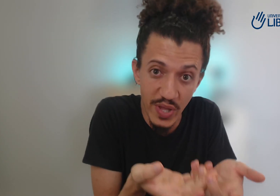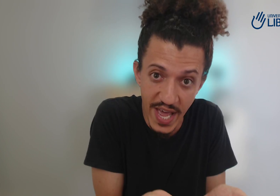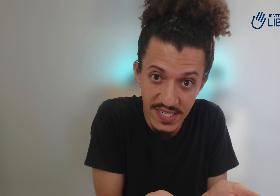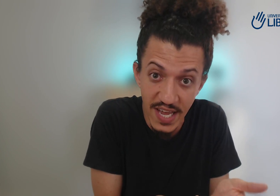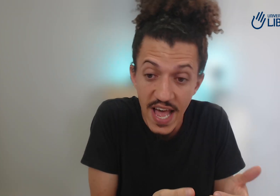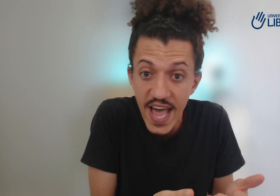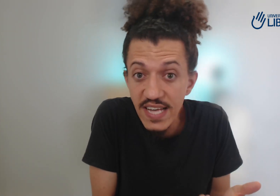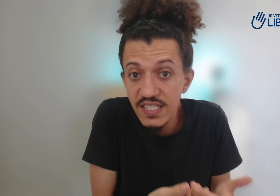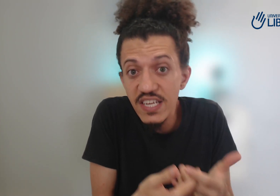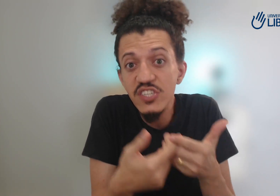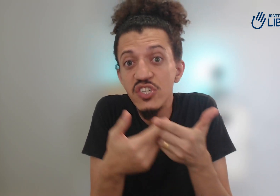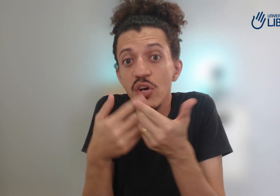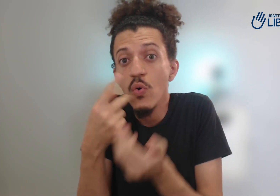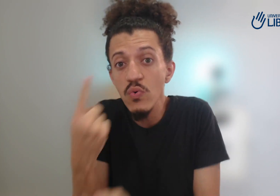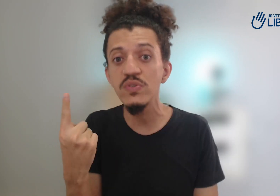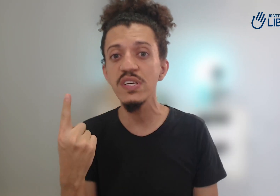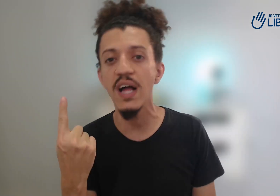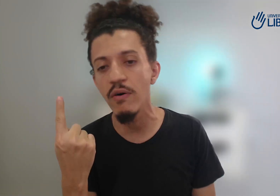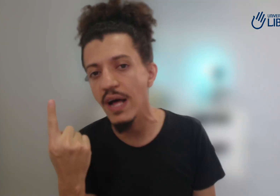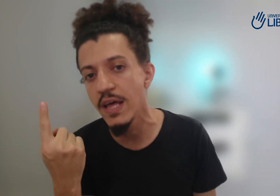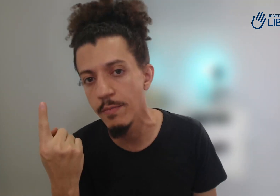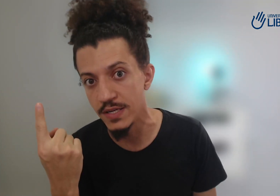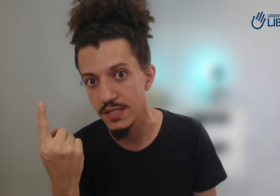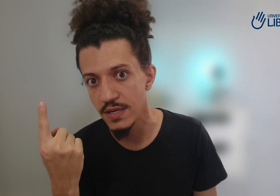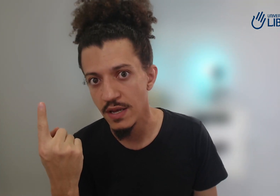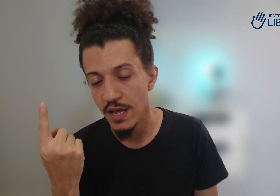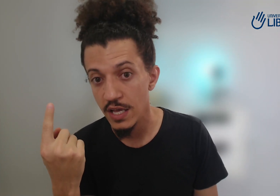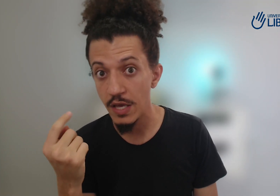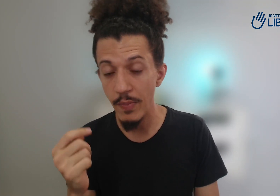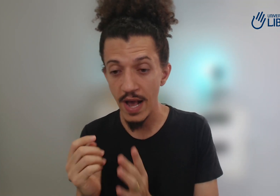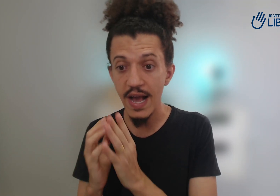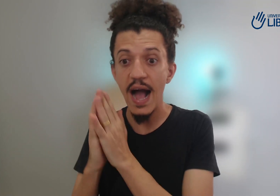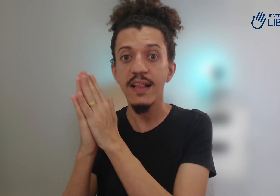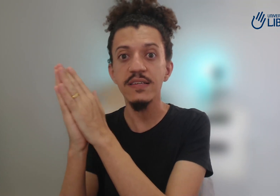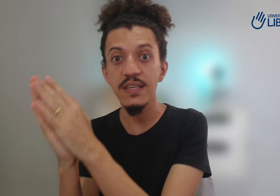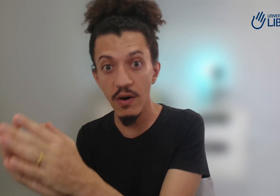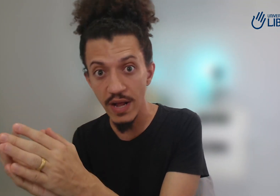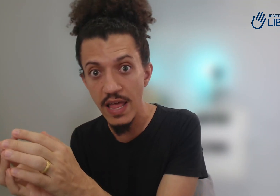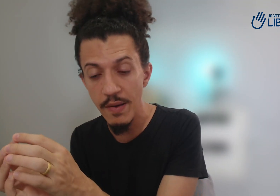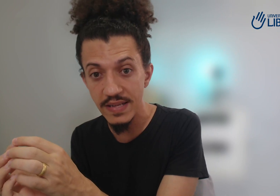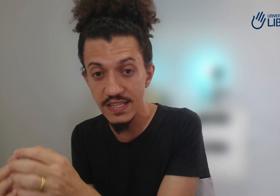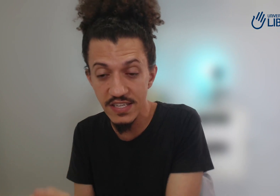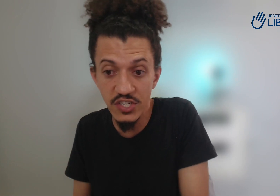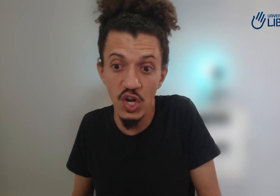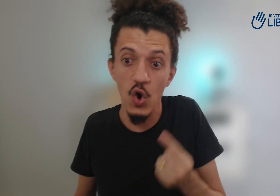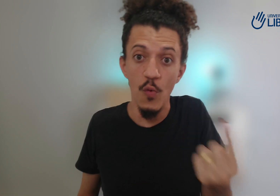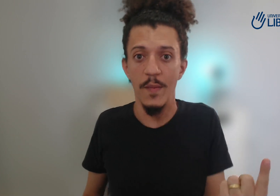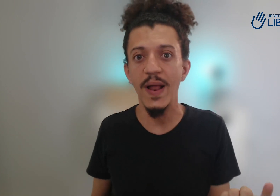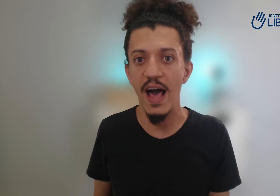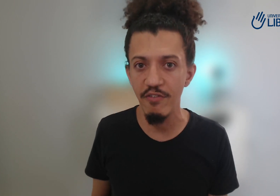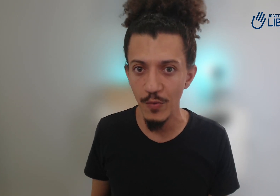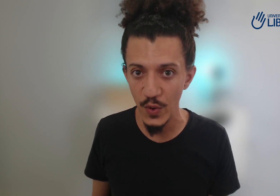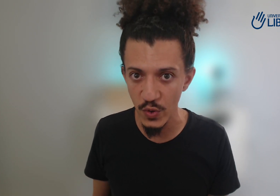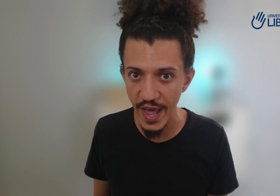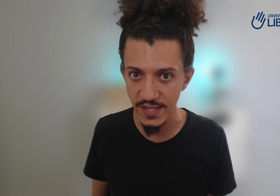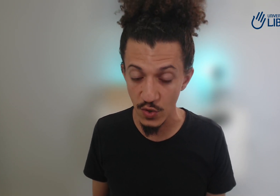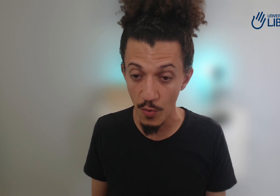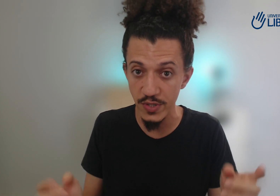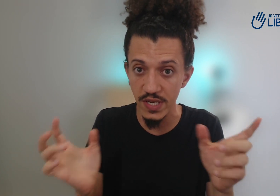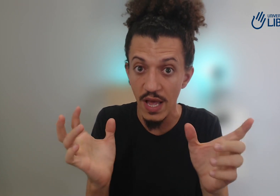português existe um sinal na Libras. E que para cada sinal na Libras existe uma palavra no português, como se